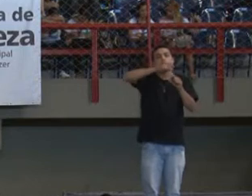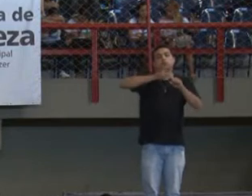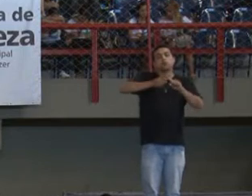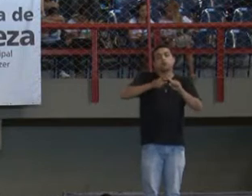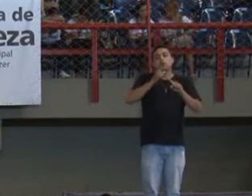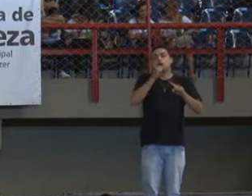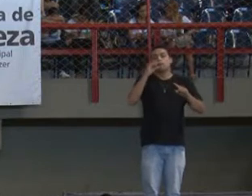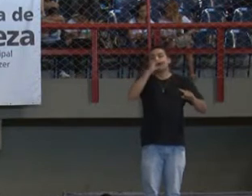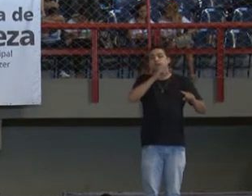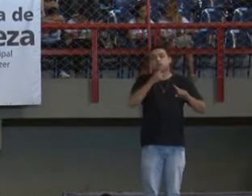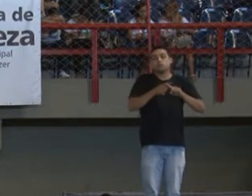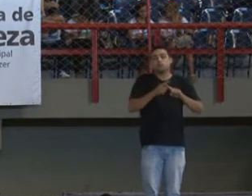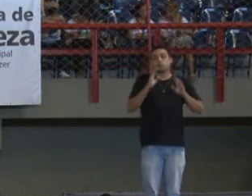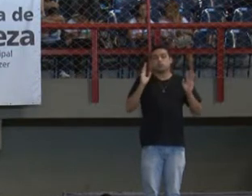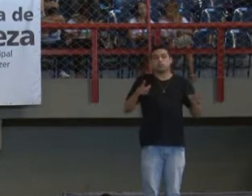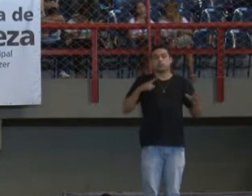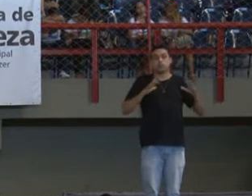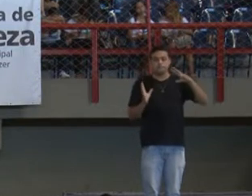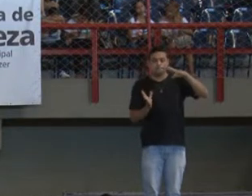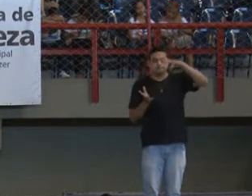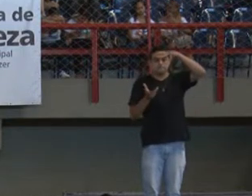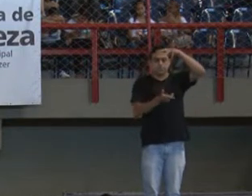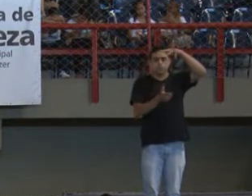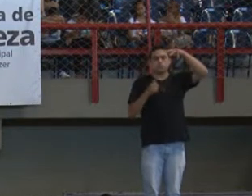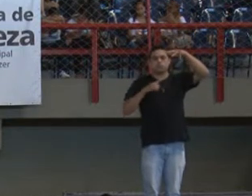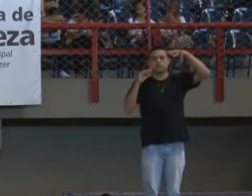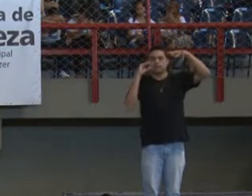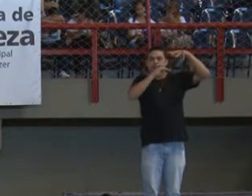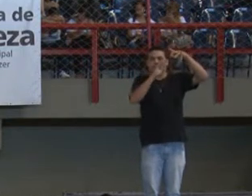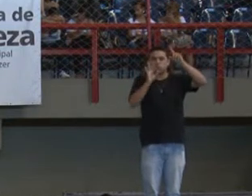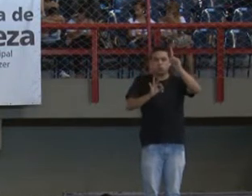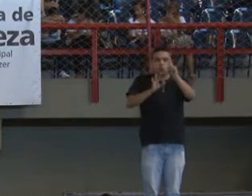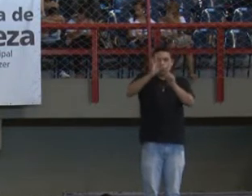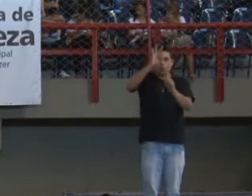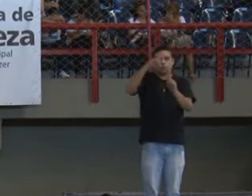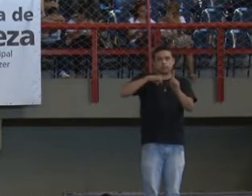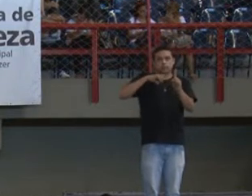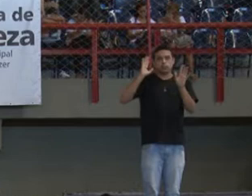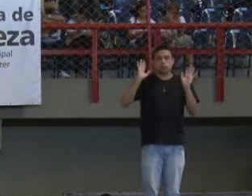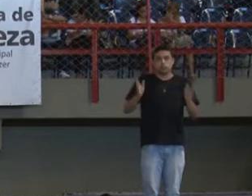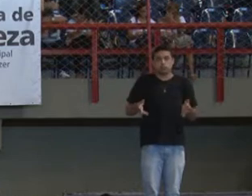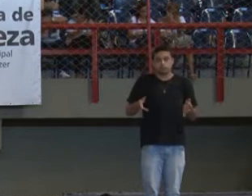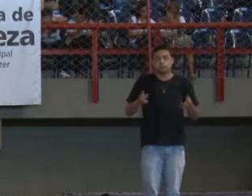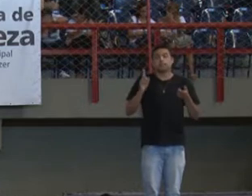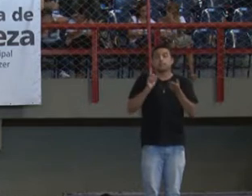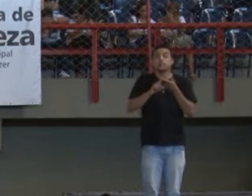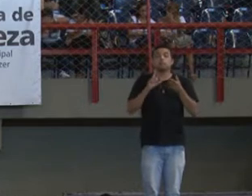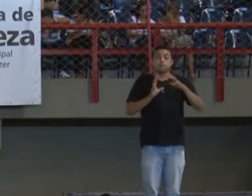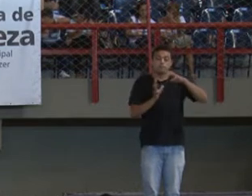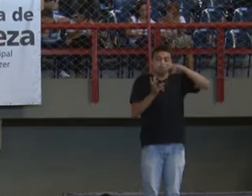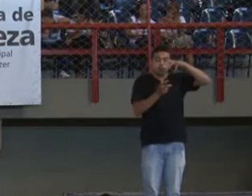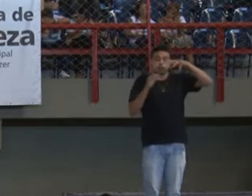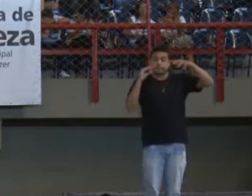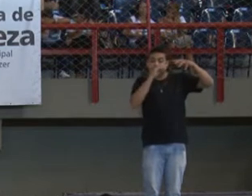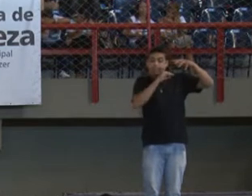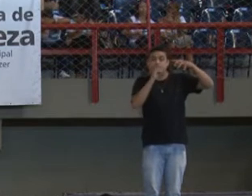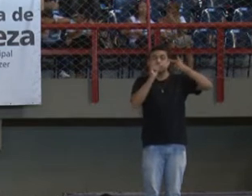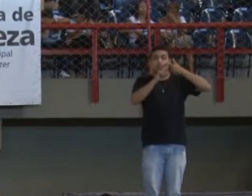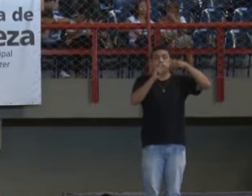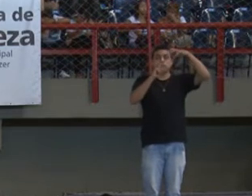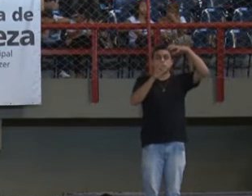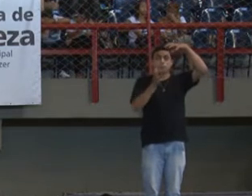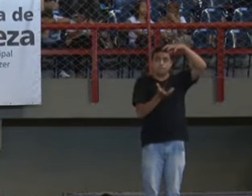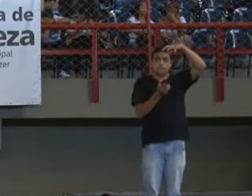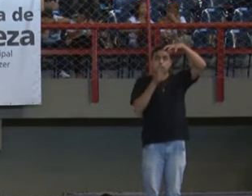Fernandes? Pessoal, a gente está tendo aquecimento global, tá? Tá? Tá, né? Se eu estou tendo aquecimento global, as calotas polares estão